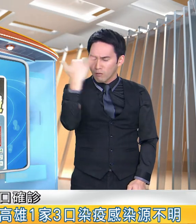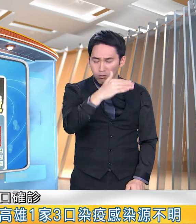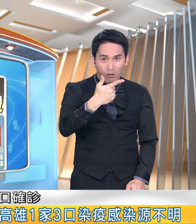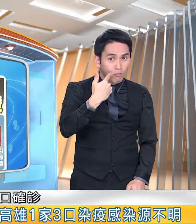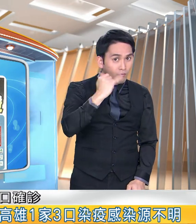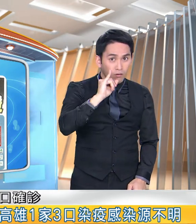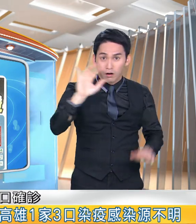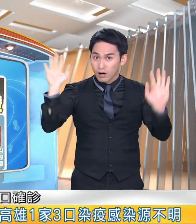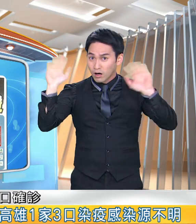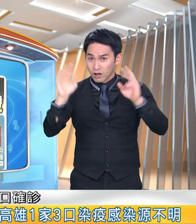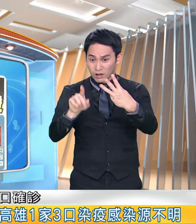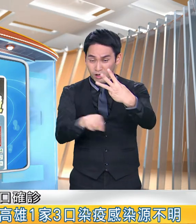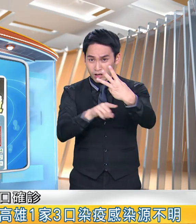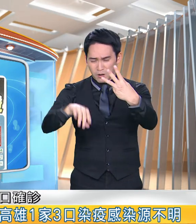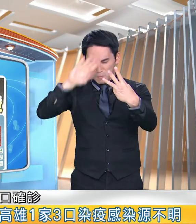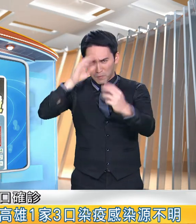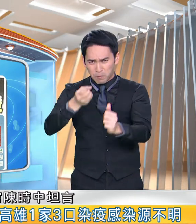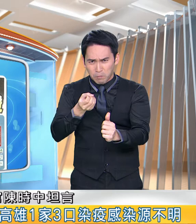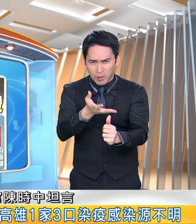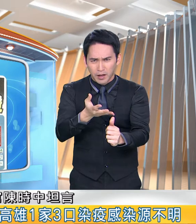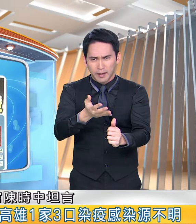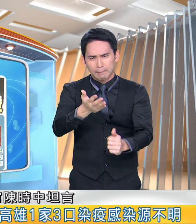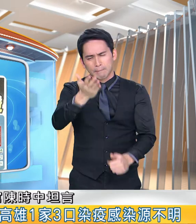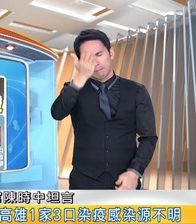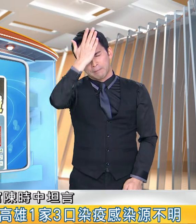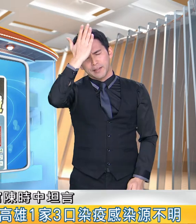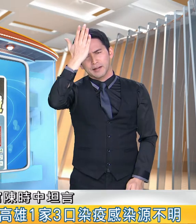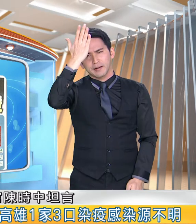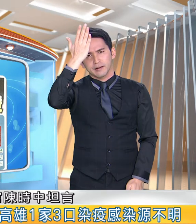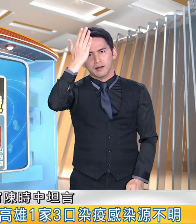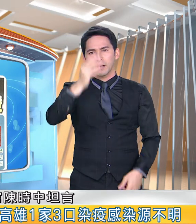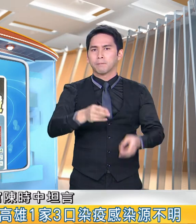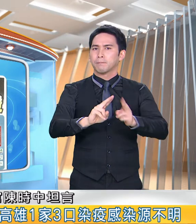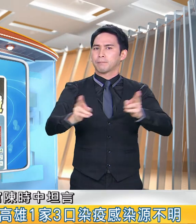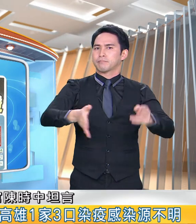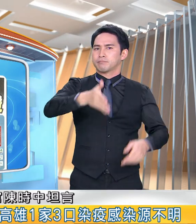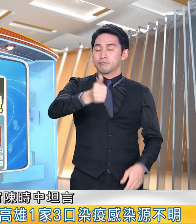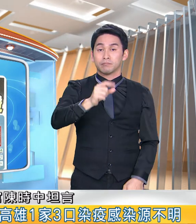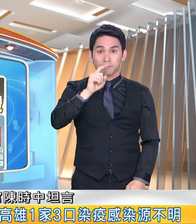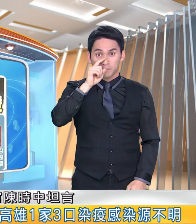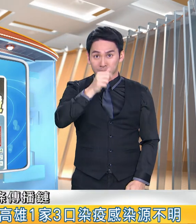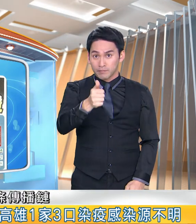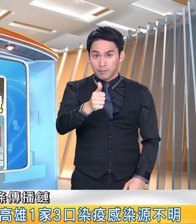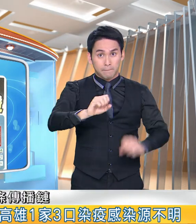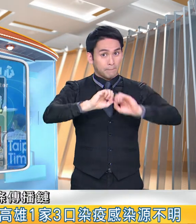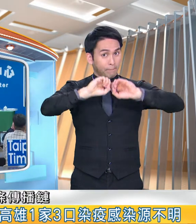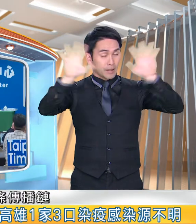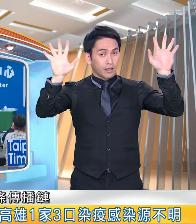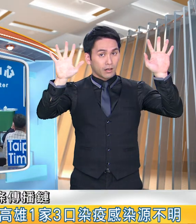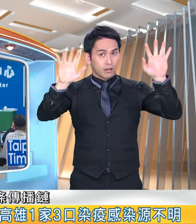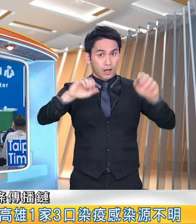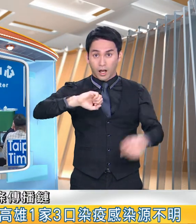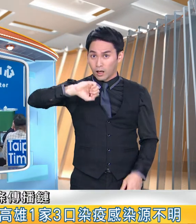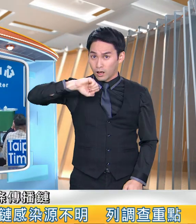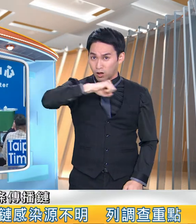诊。指挥中心指挥官陈时中坦言，国内已经有十条传播